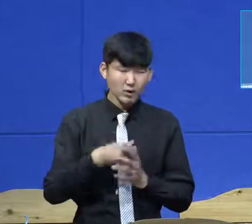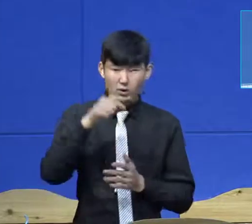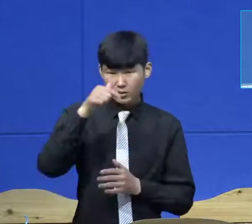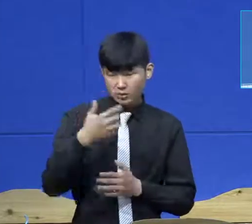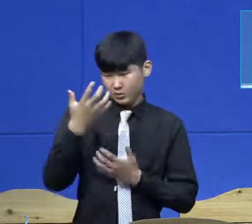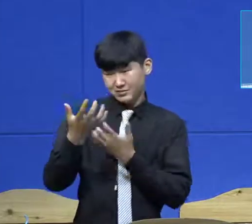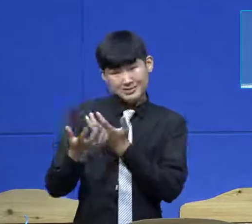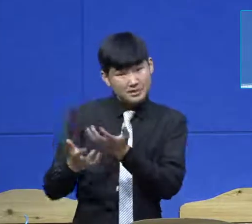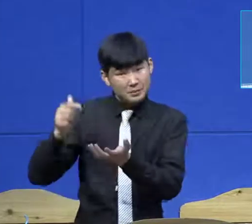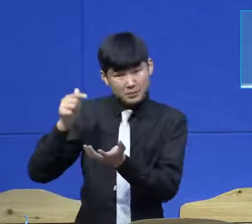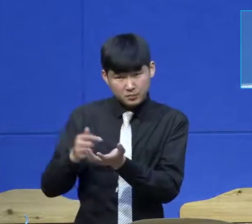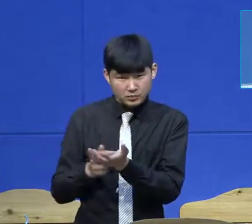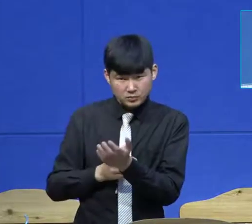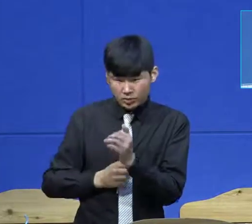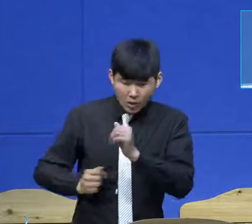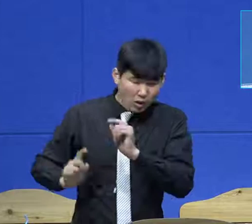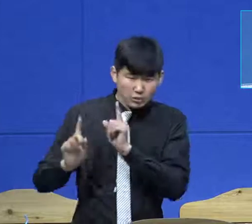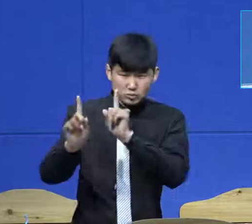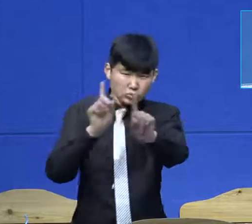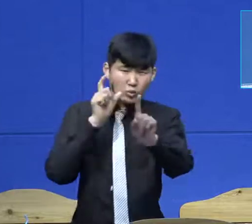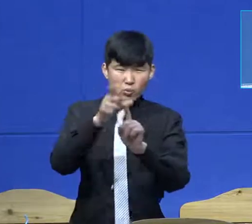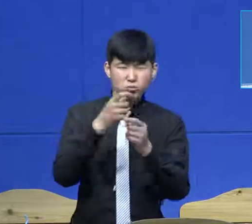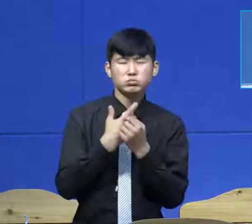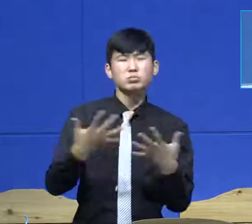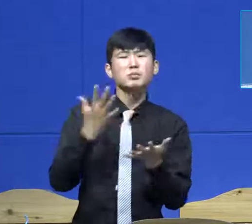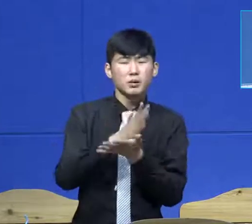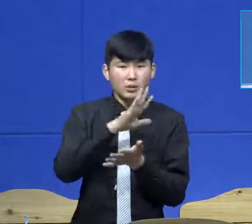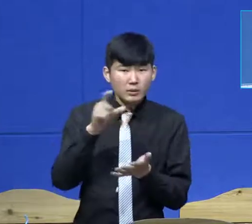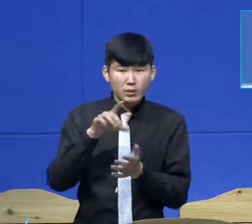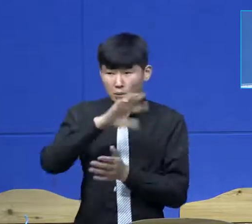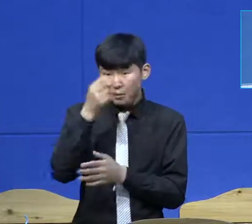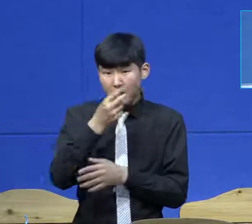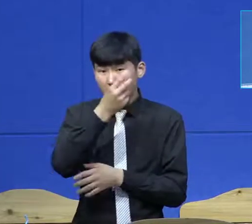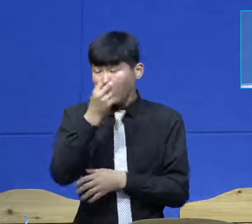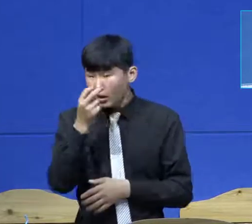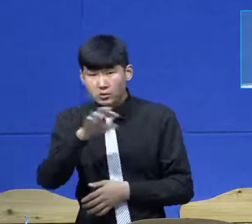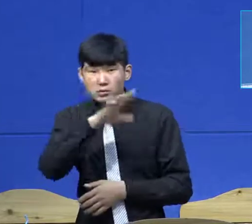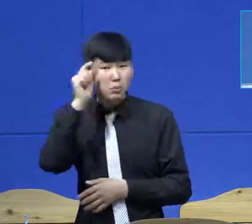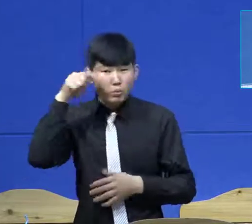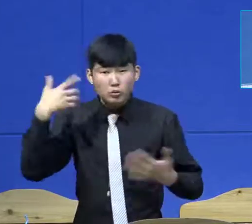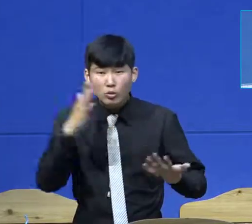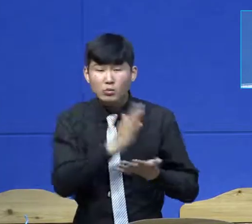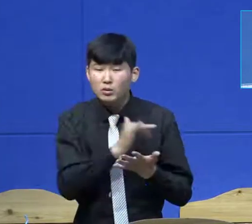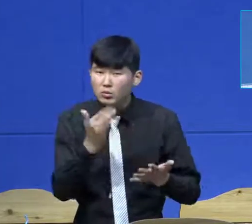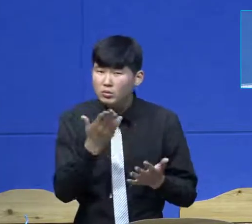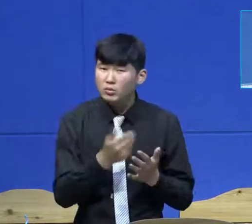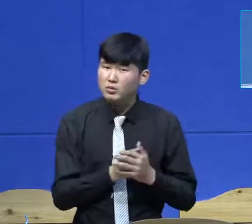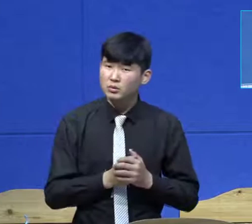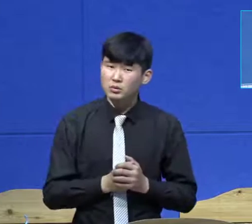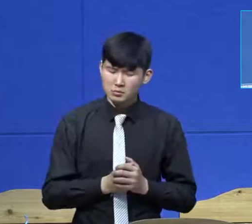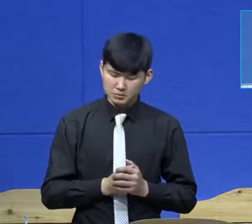одоо там руугаа уралдацгааж байгаа хүмүүс ямар олон байна вэ? Тэднийг хараад юу ч бодогдохгүй байна уу?